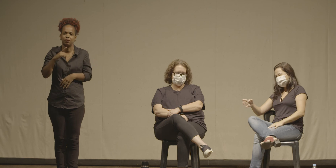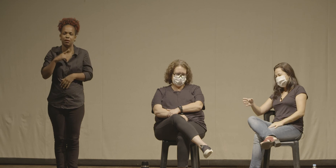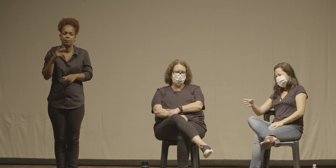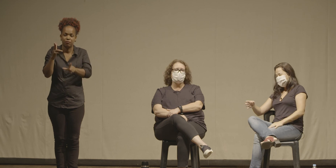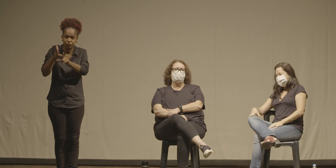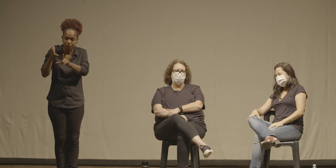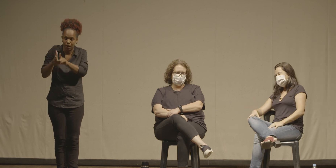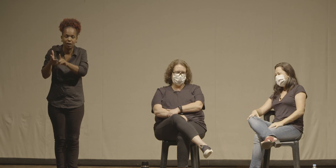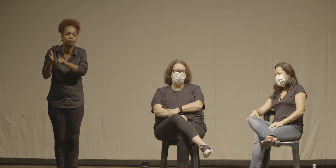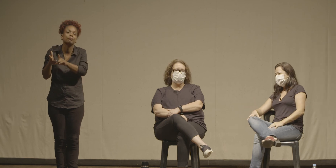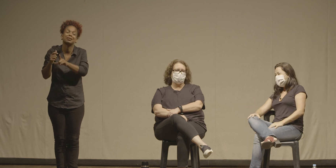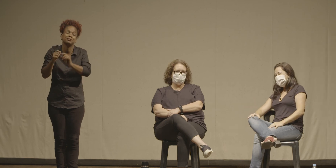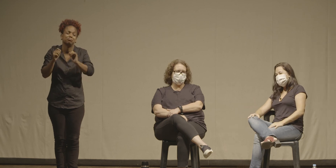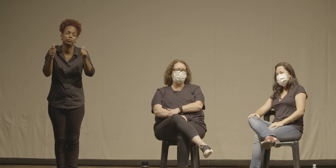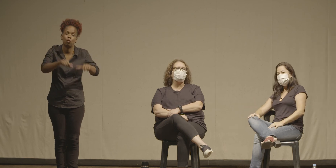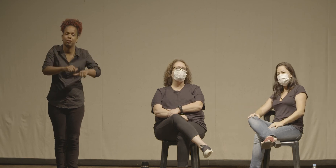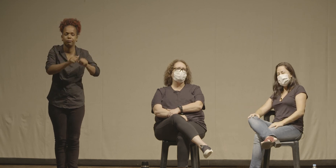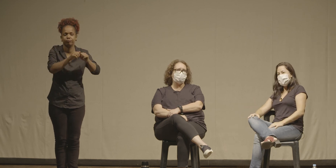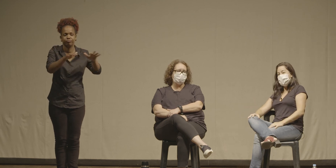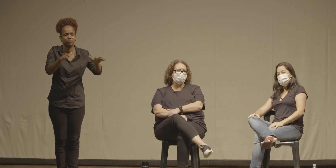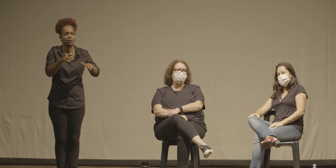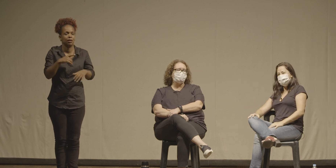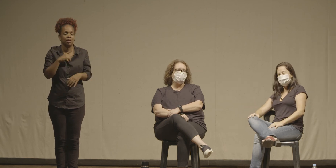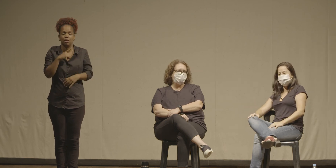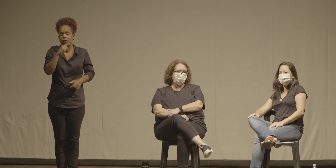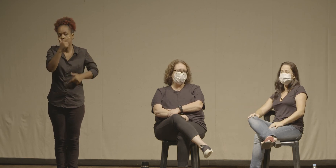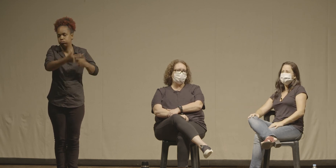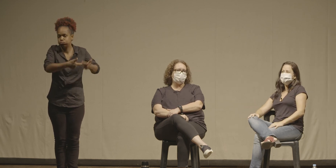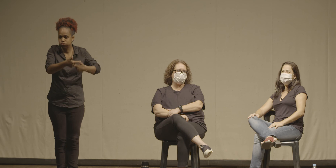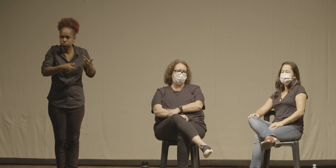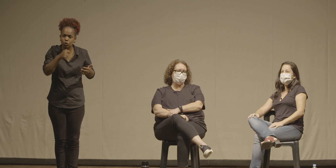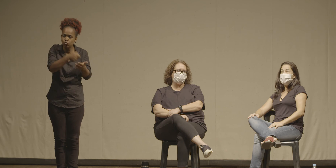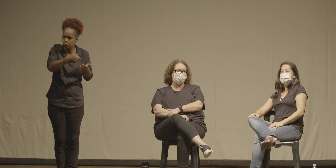filmar. Porque, olha, distribuir é uma luta.